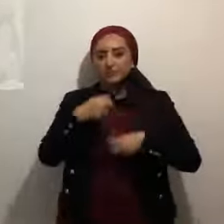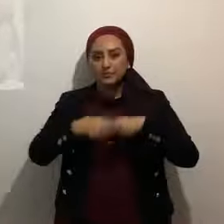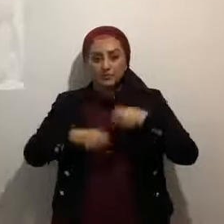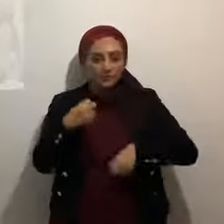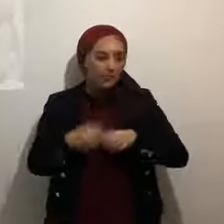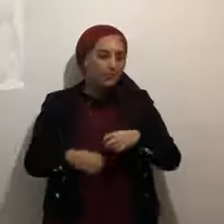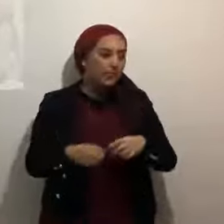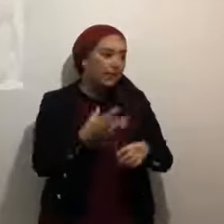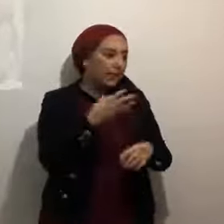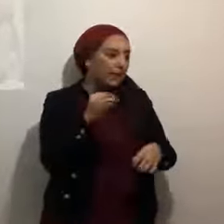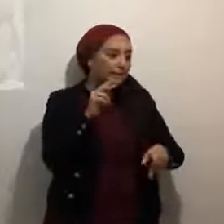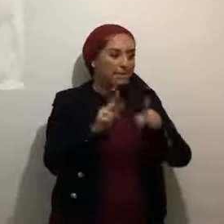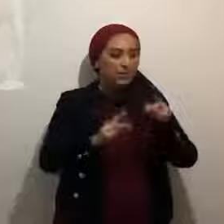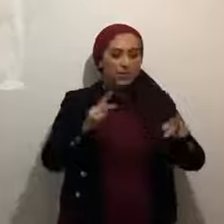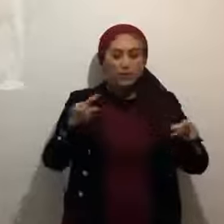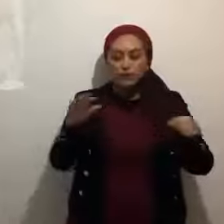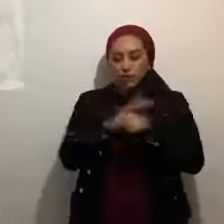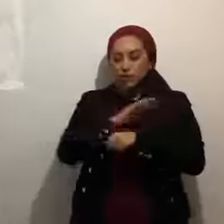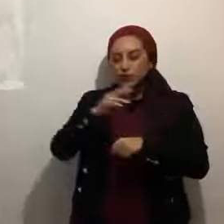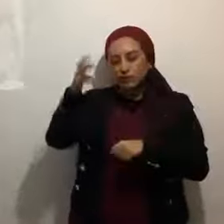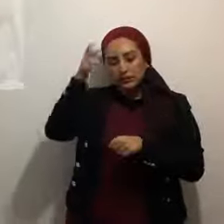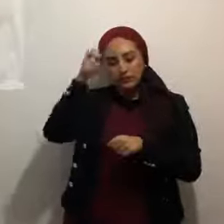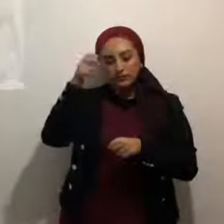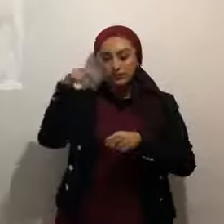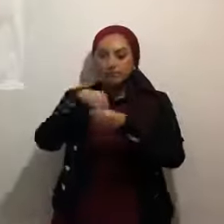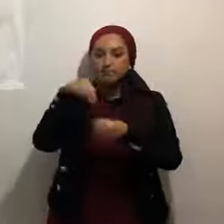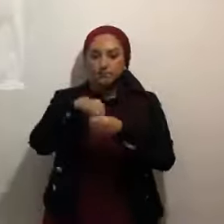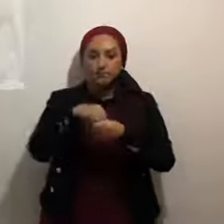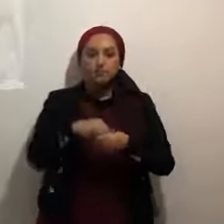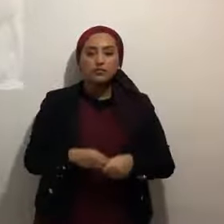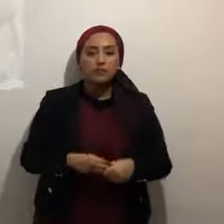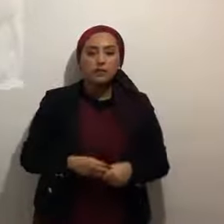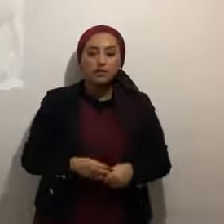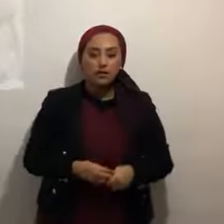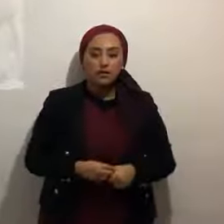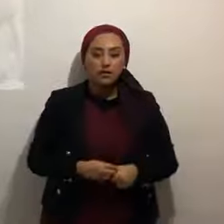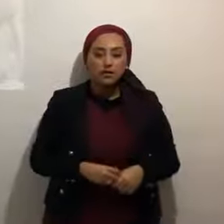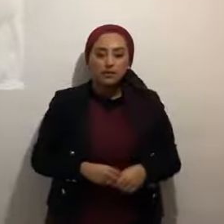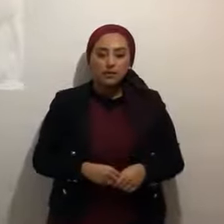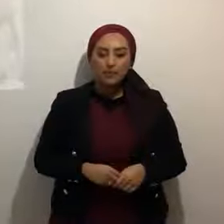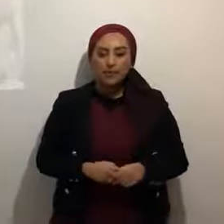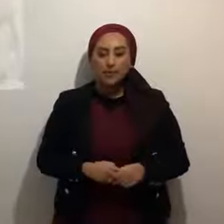Y las personas llenas de demonios. Falta de ética y de moral.